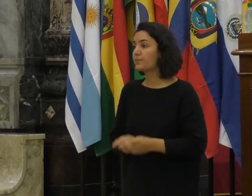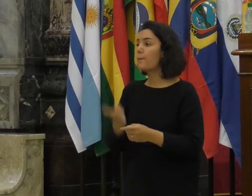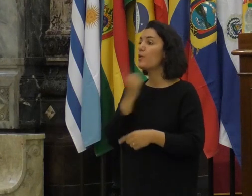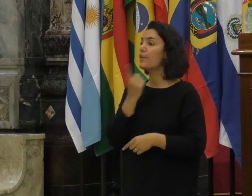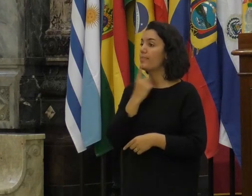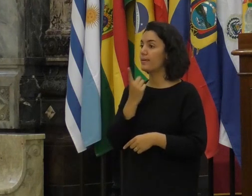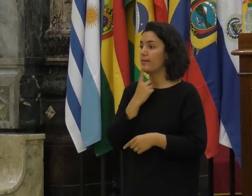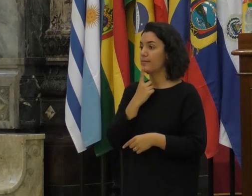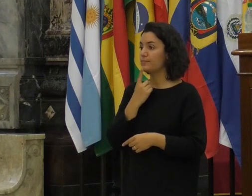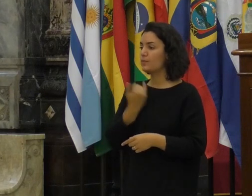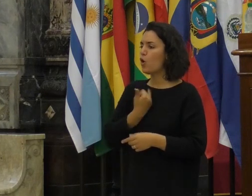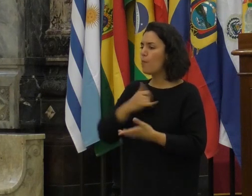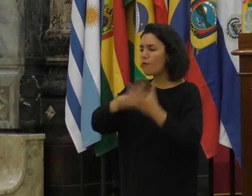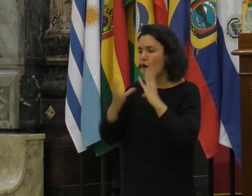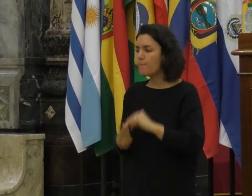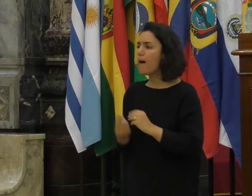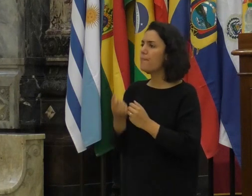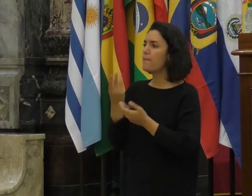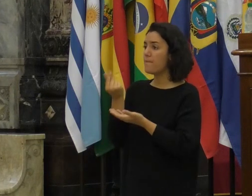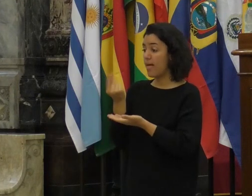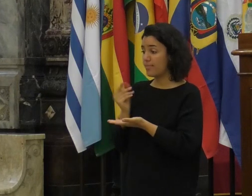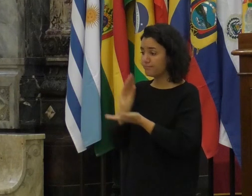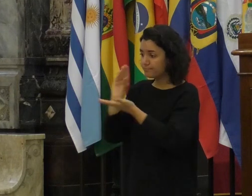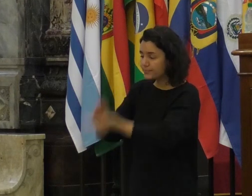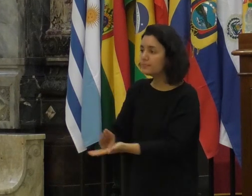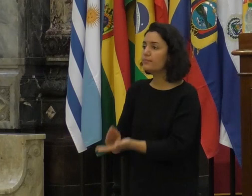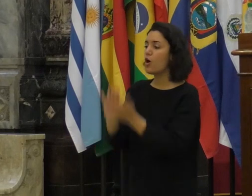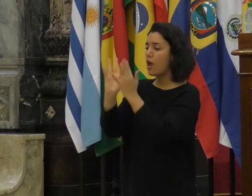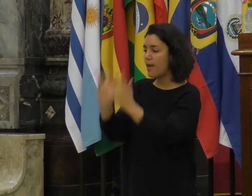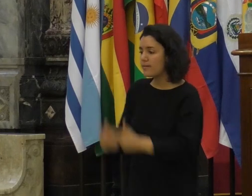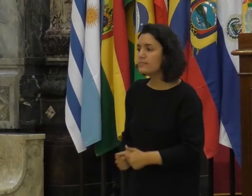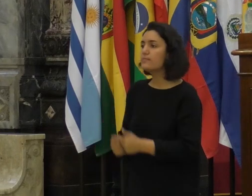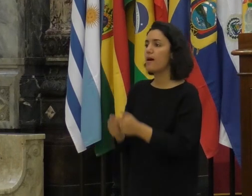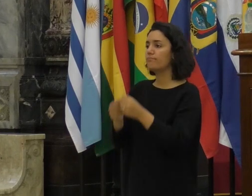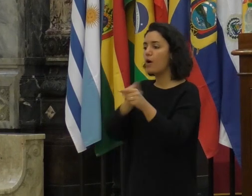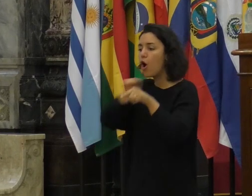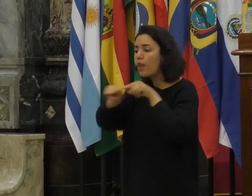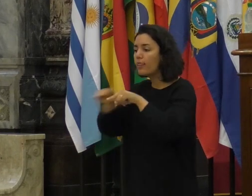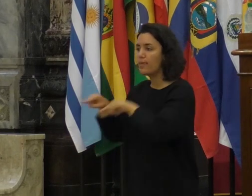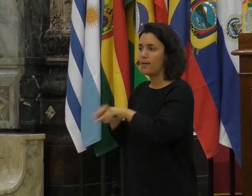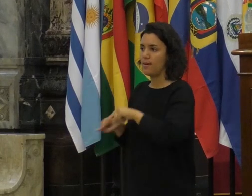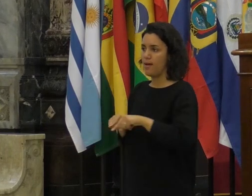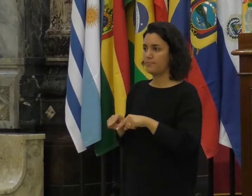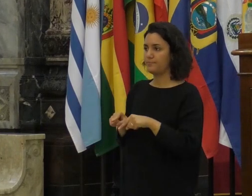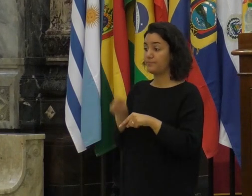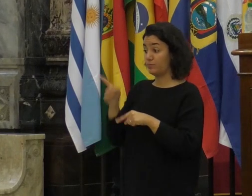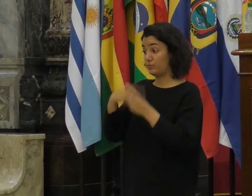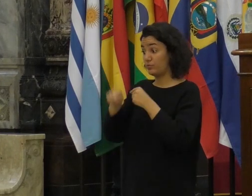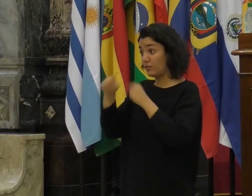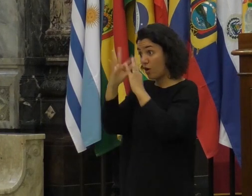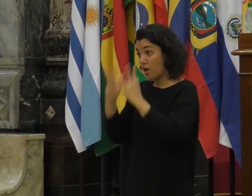en que se estimula, se financia y se organiza. Su gestión desde la participación y el